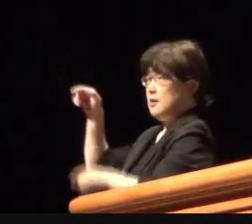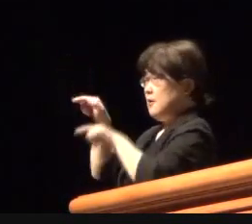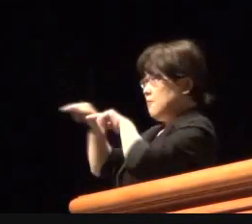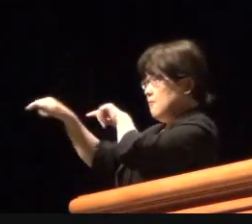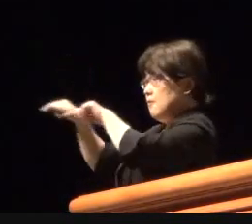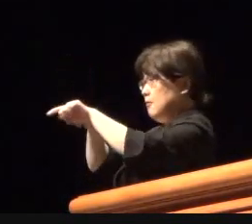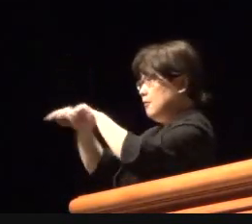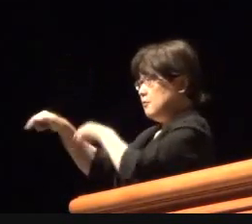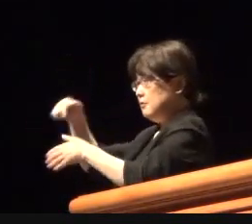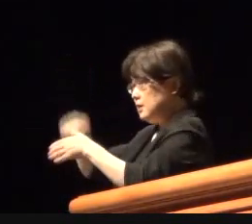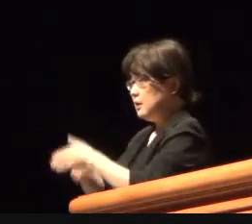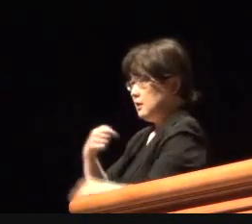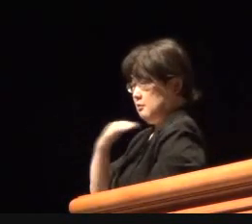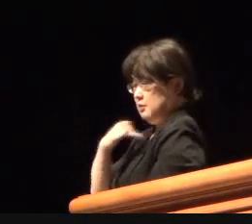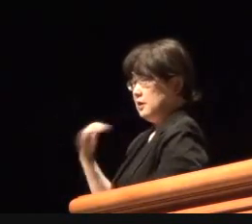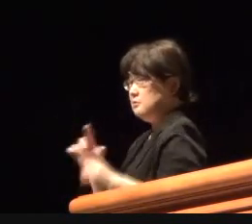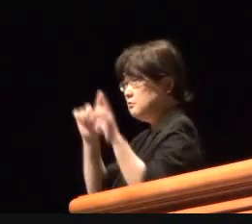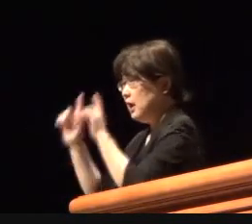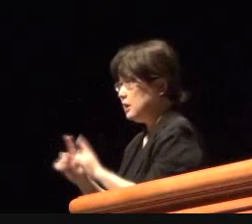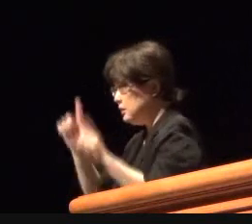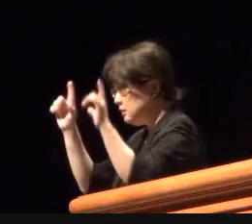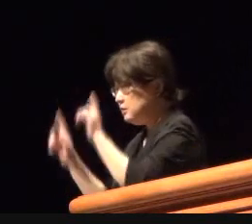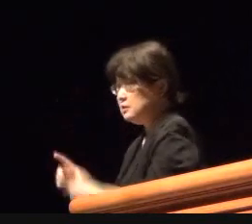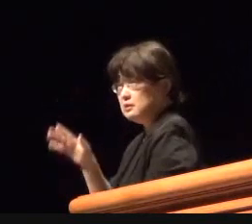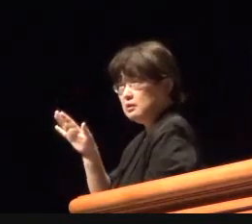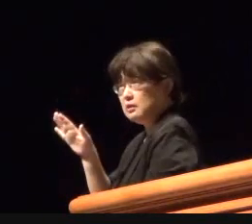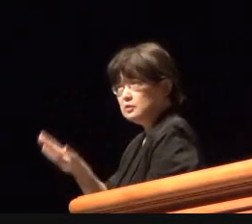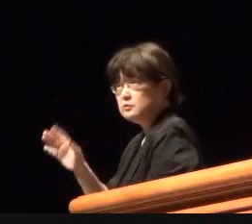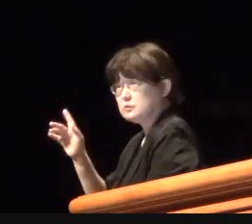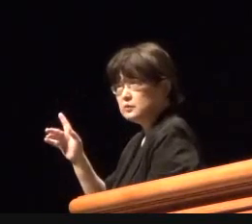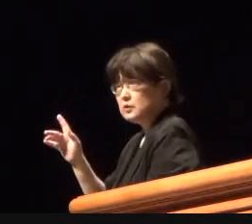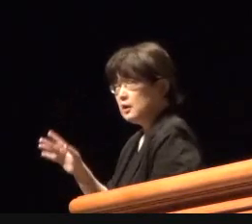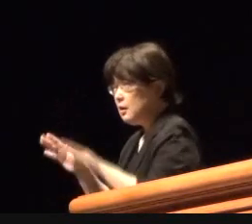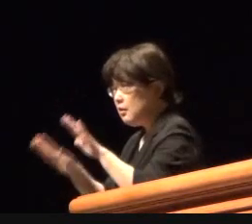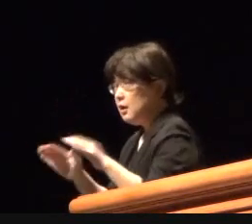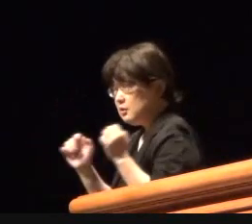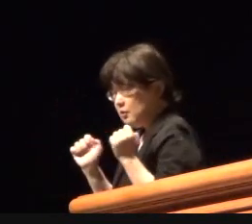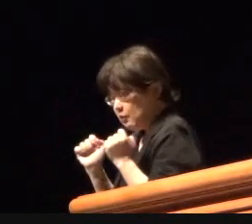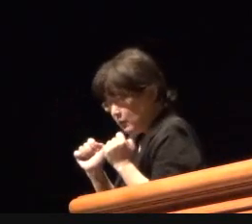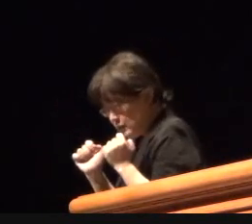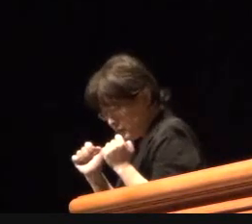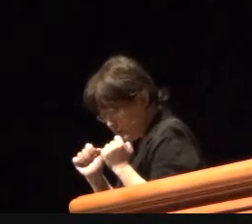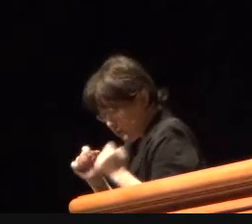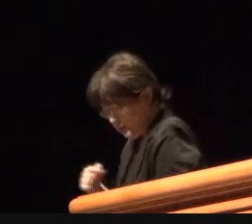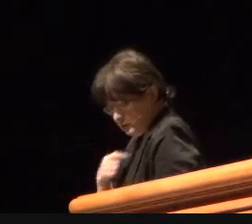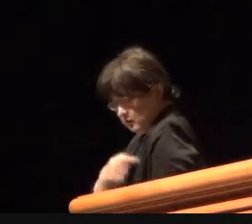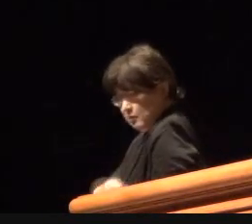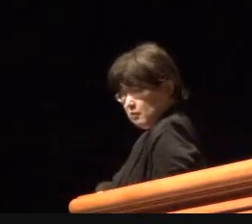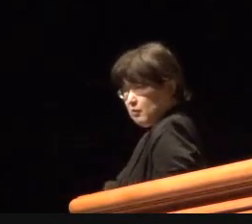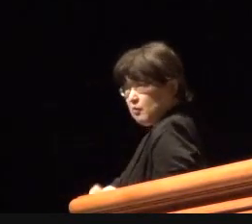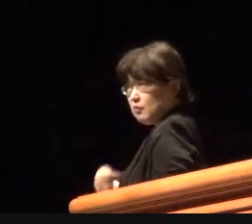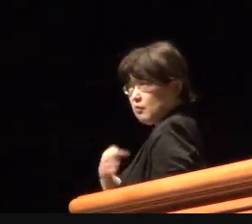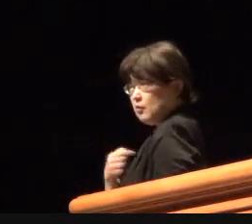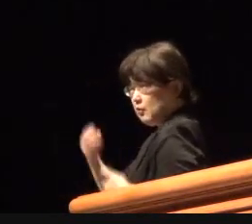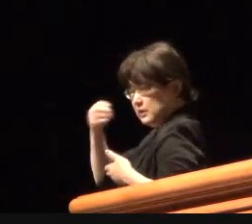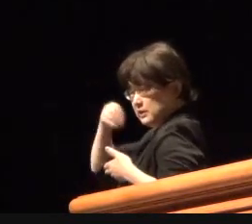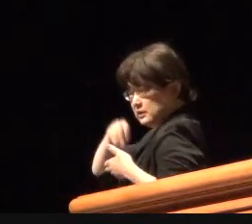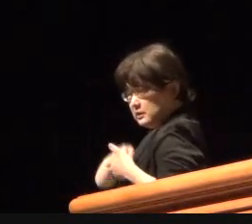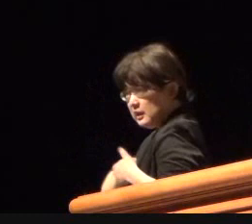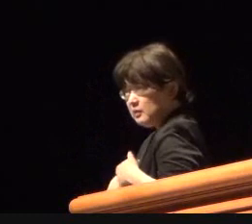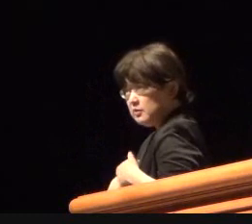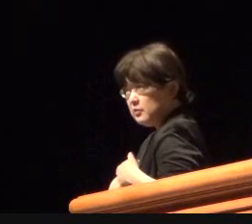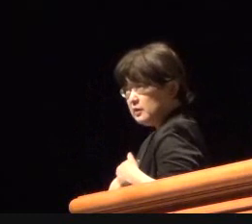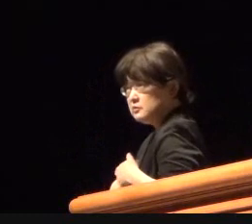生きている。その恐ろしさを心に刻みましょう。